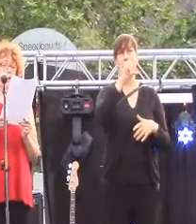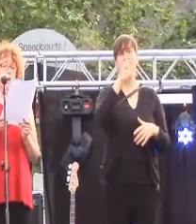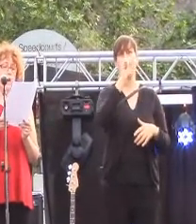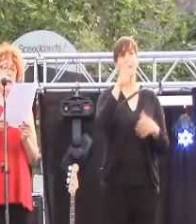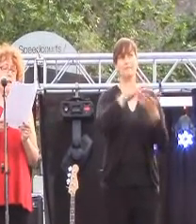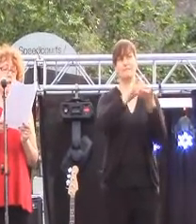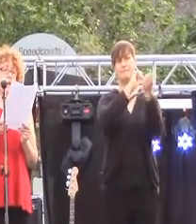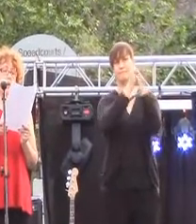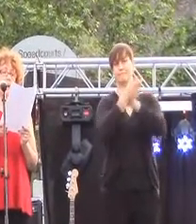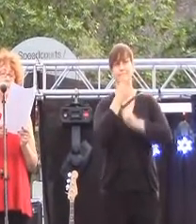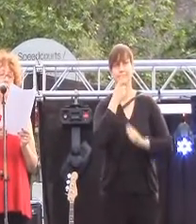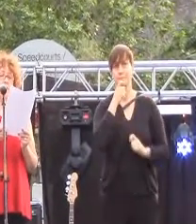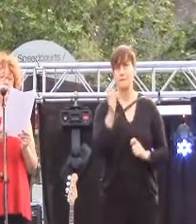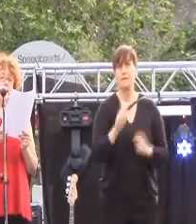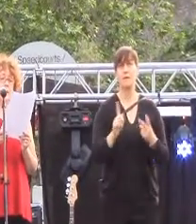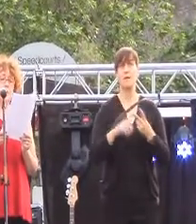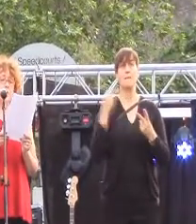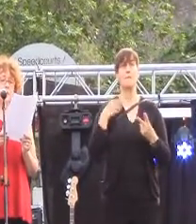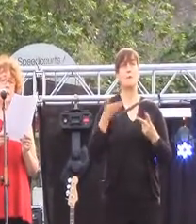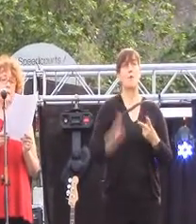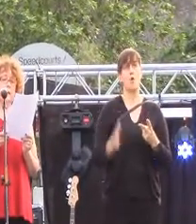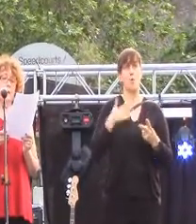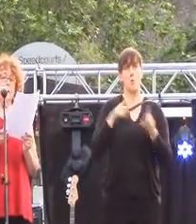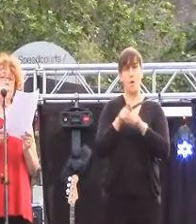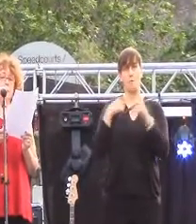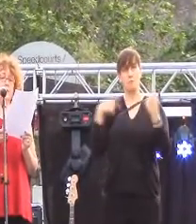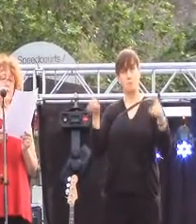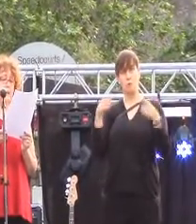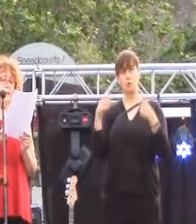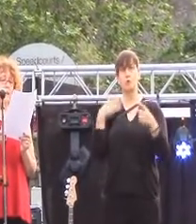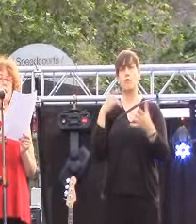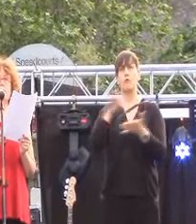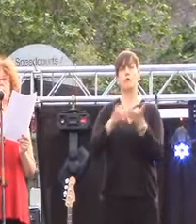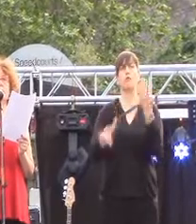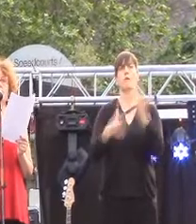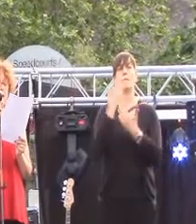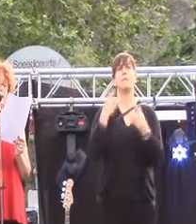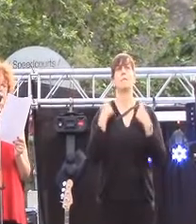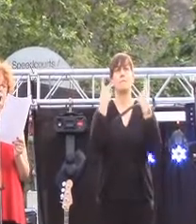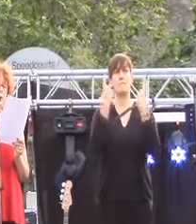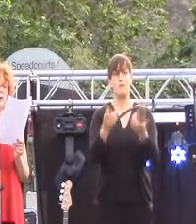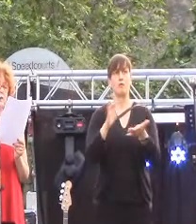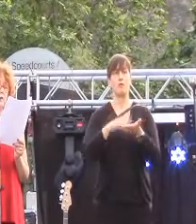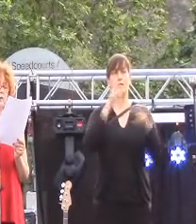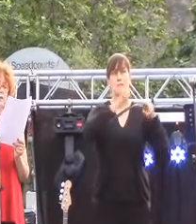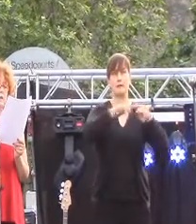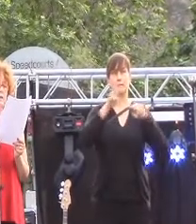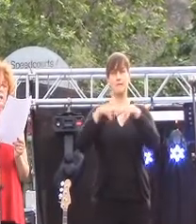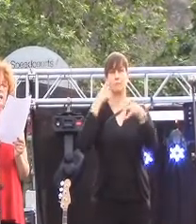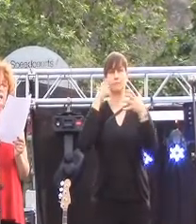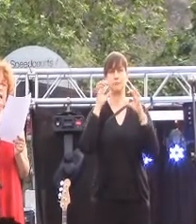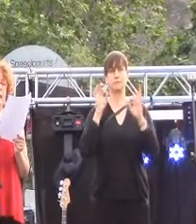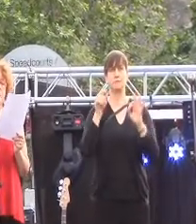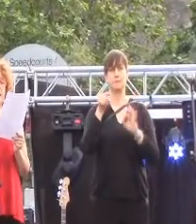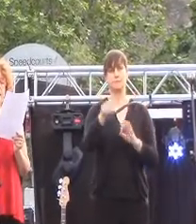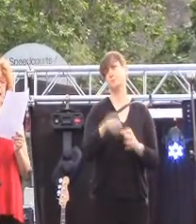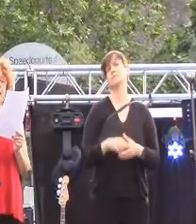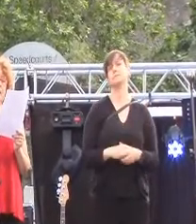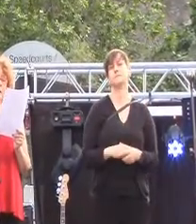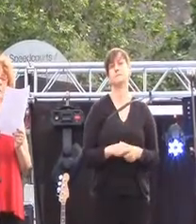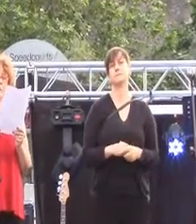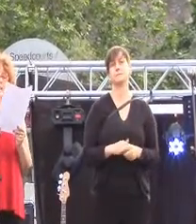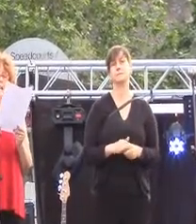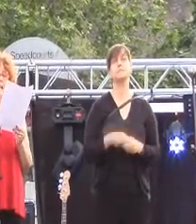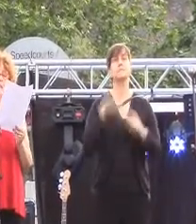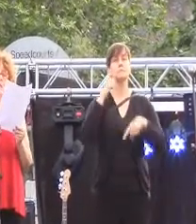i on els que, com el meu fill, eren músics i van poder fer les seves primeres actuacions. Més